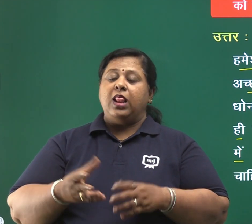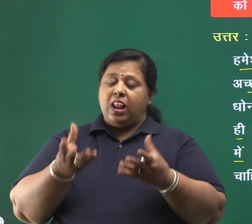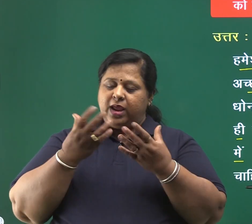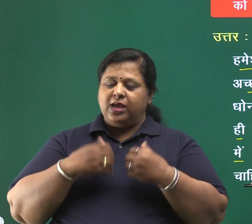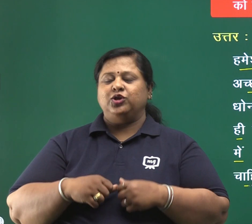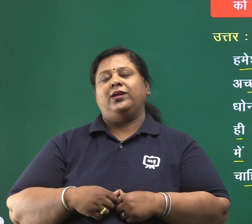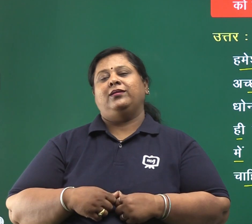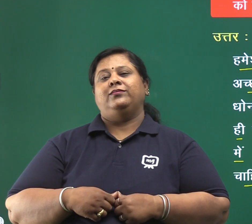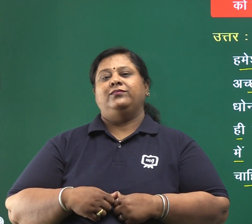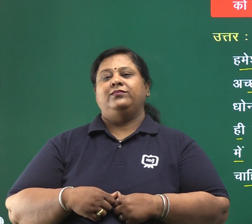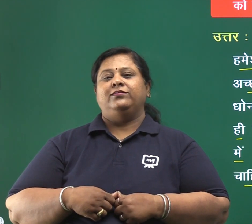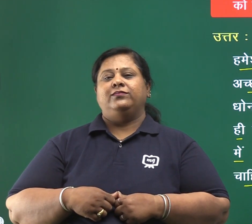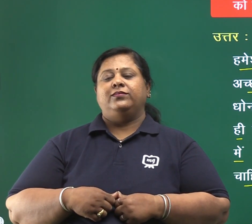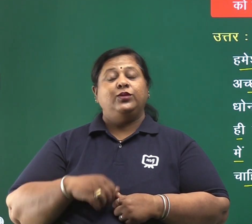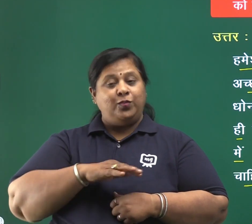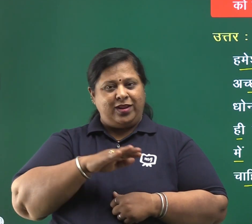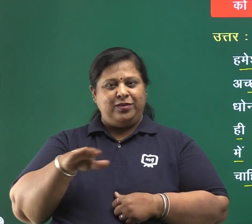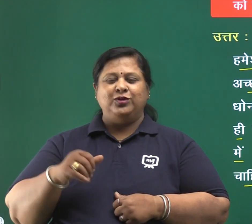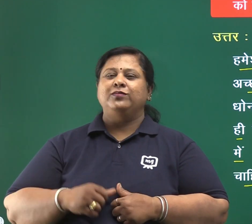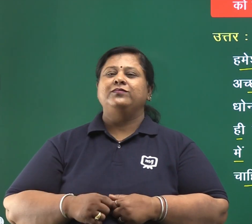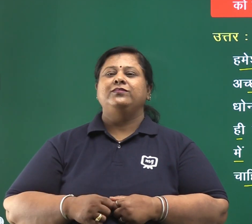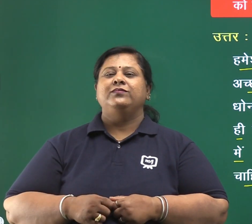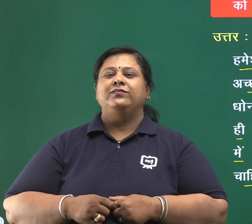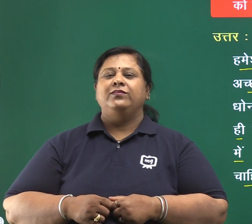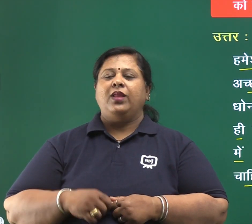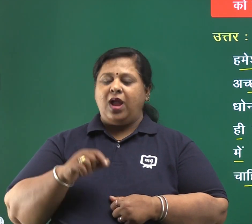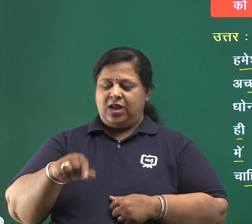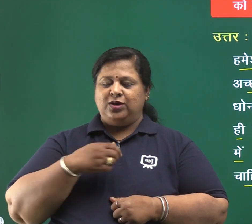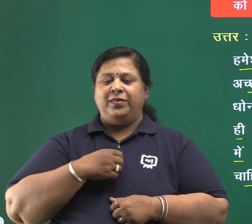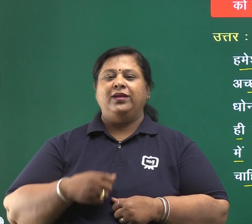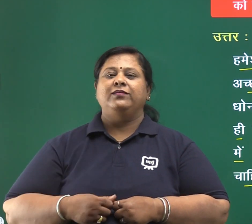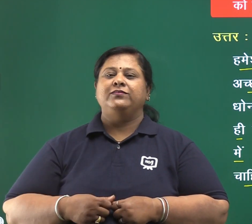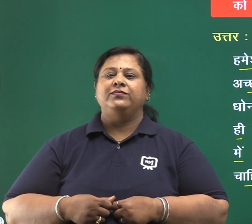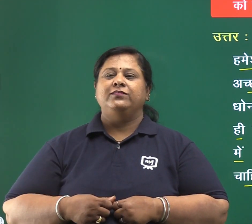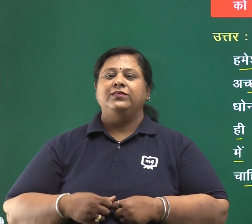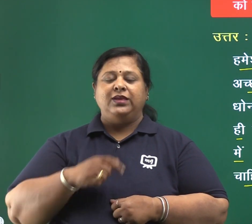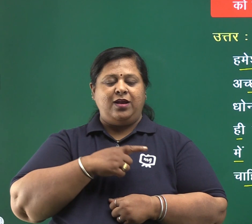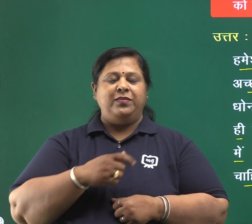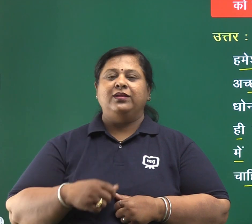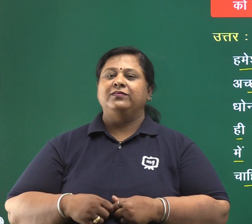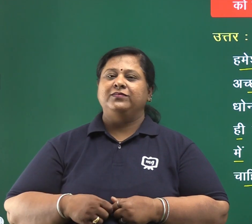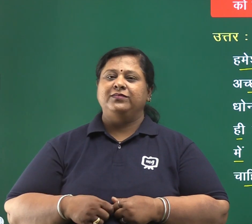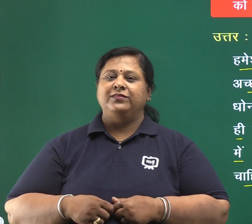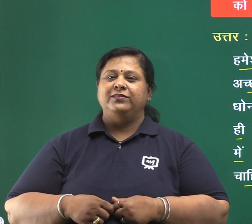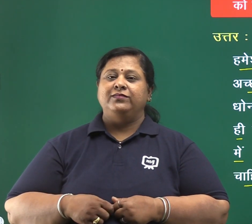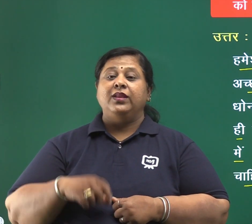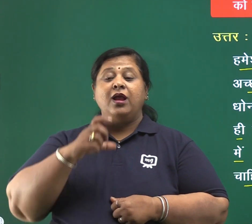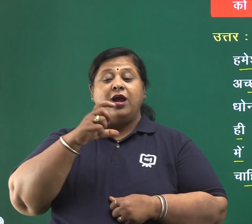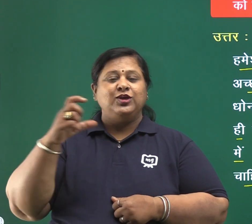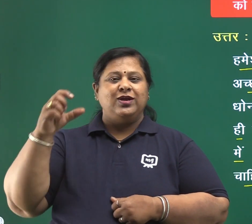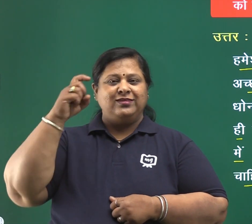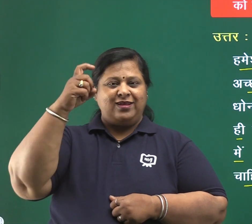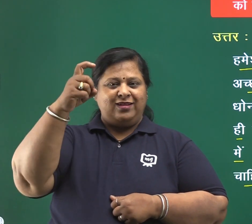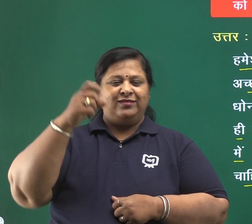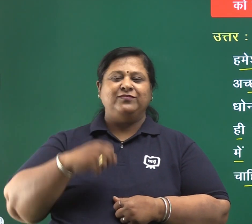लेना चाहिए। तो प्यारे बच्चों, आज हमने यहाँ पर कक्षा